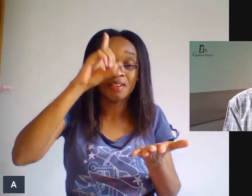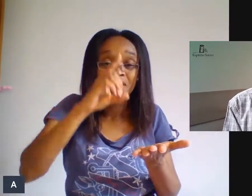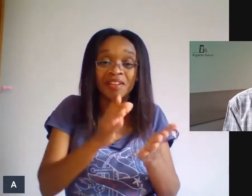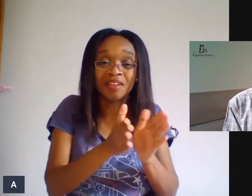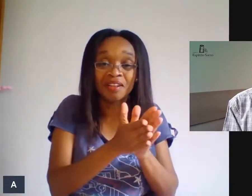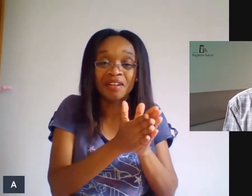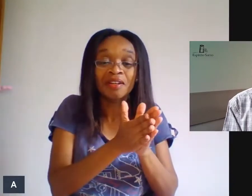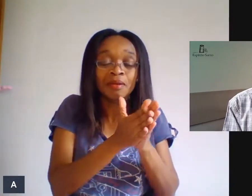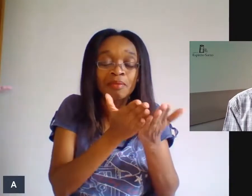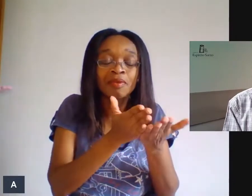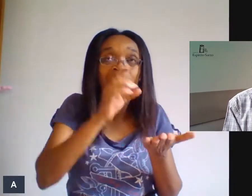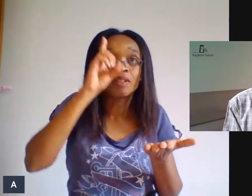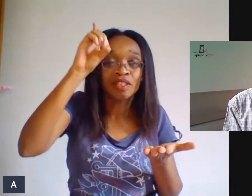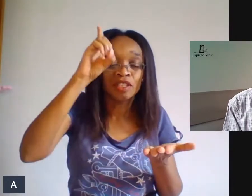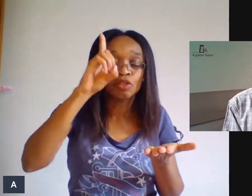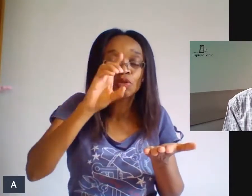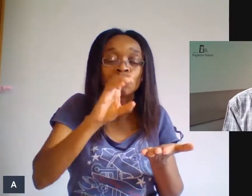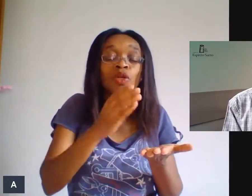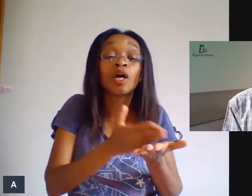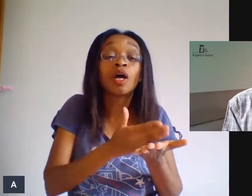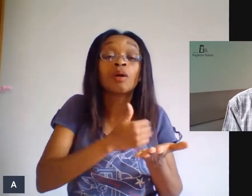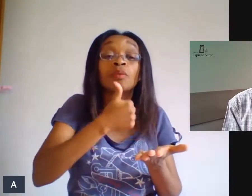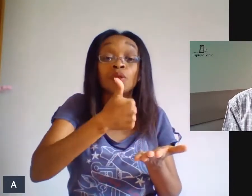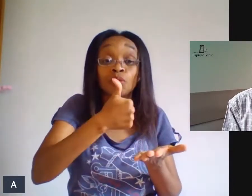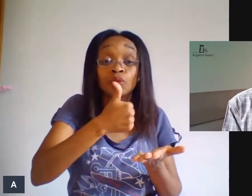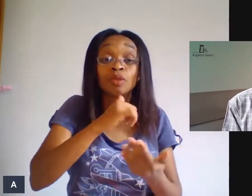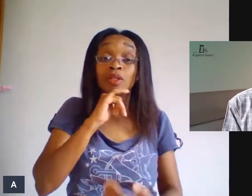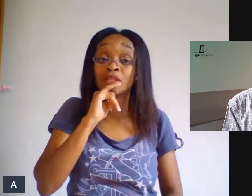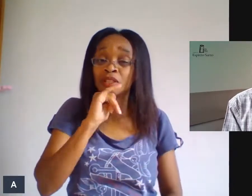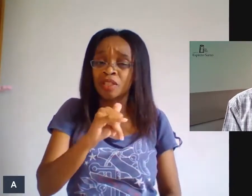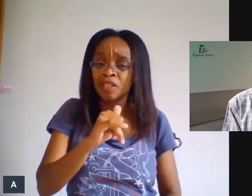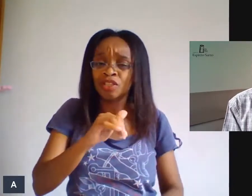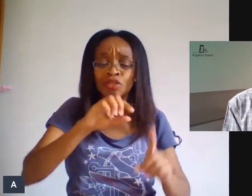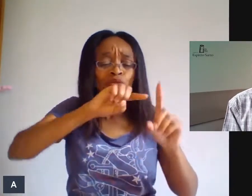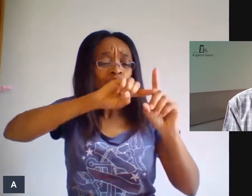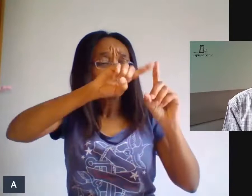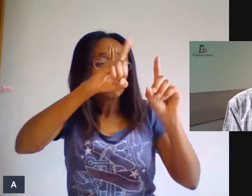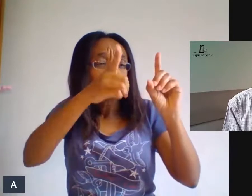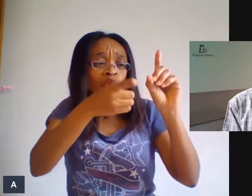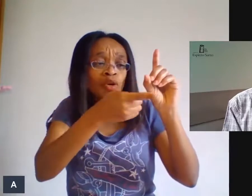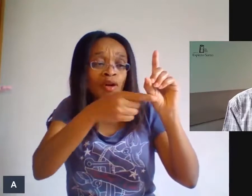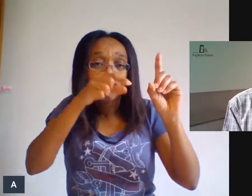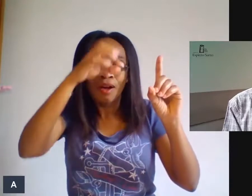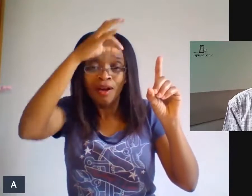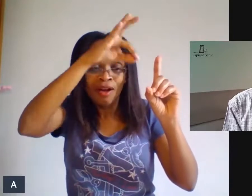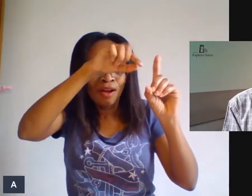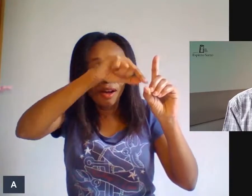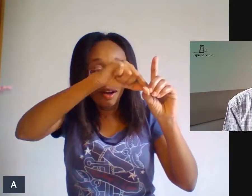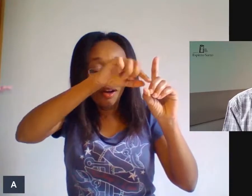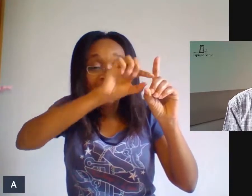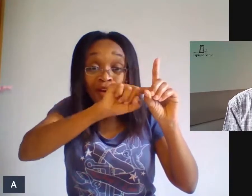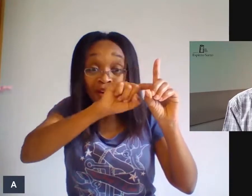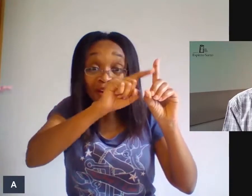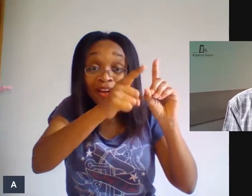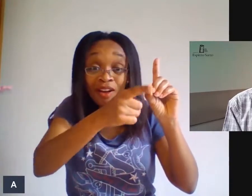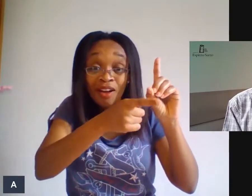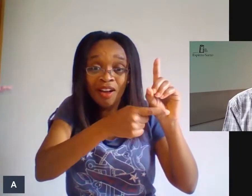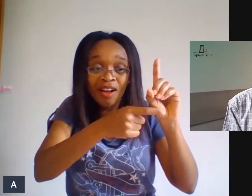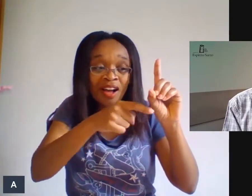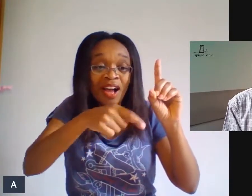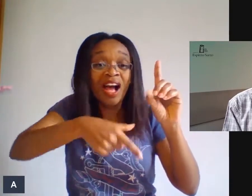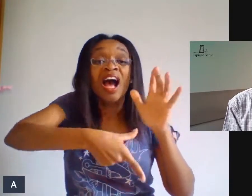5, diz o seguinte: antes que fosseis formado, antes que fosseis gerado